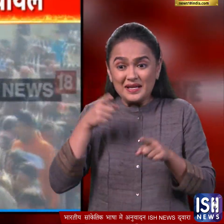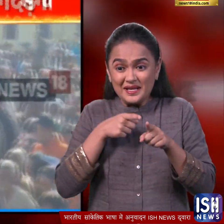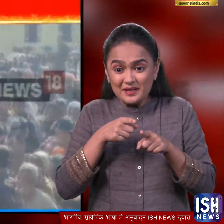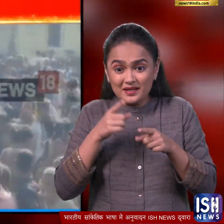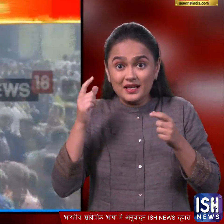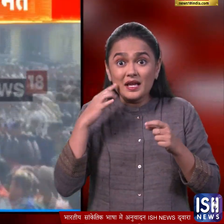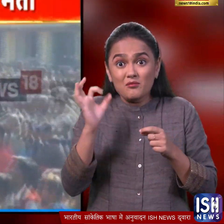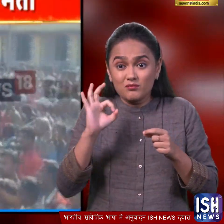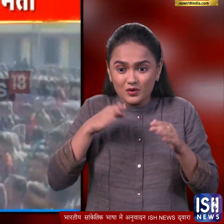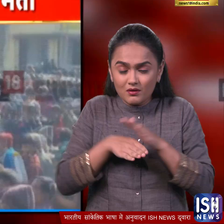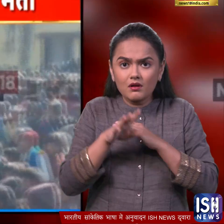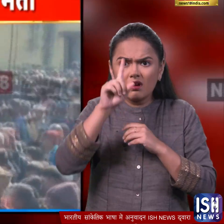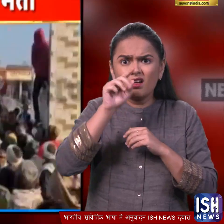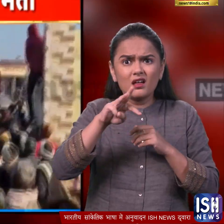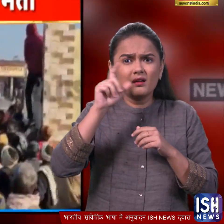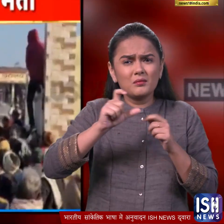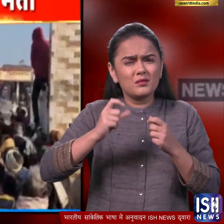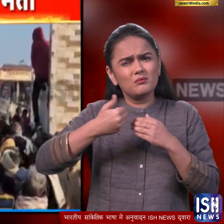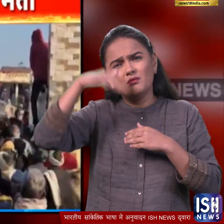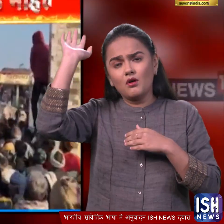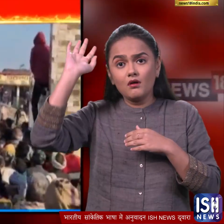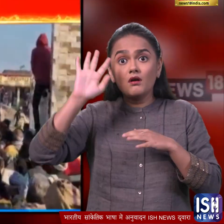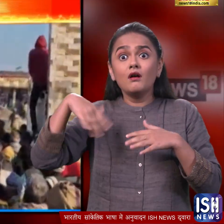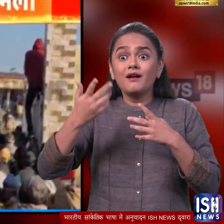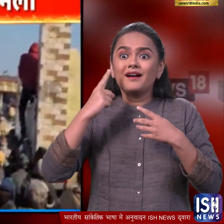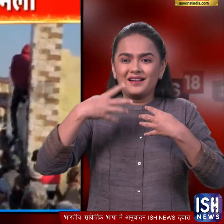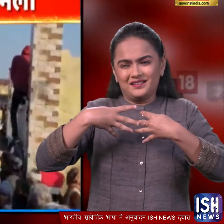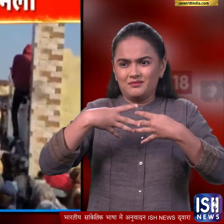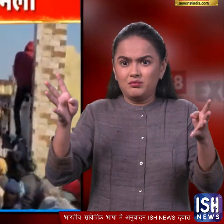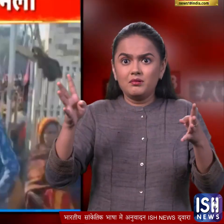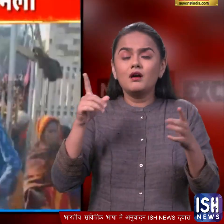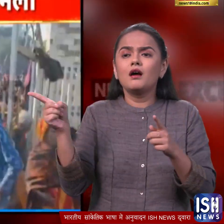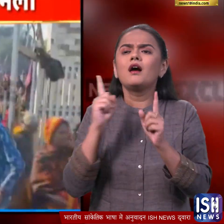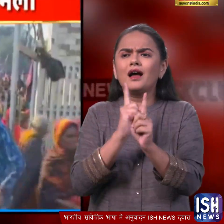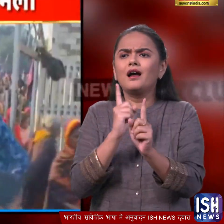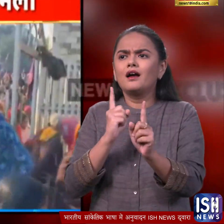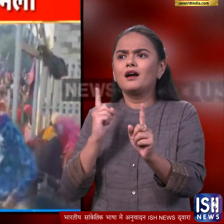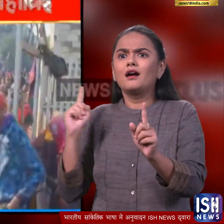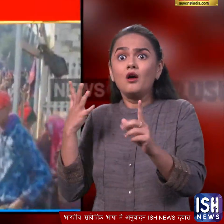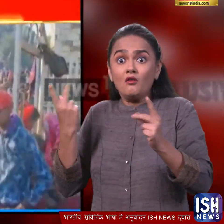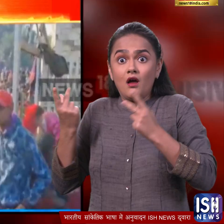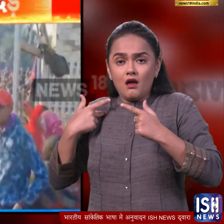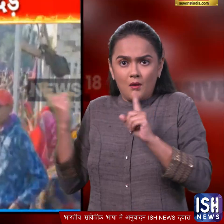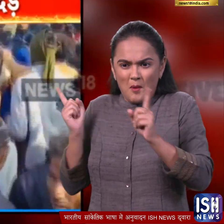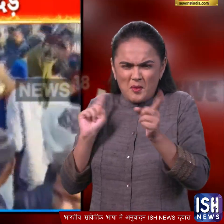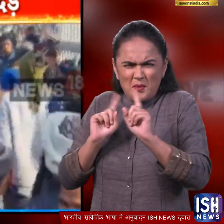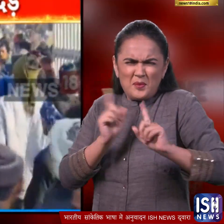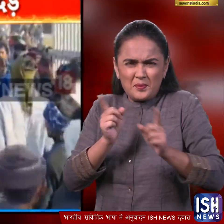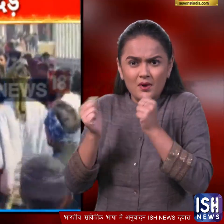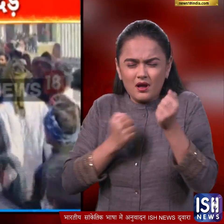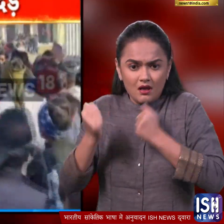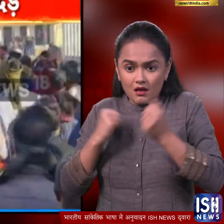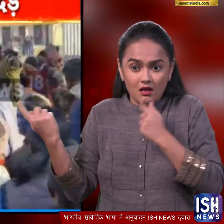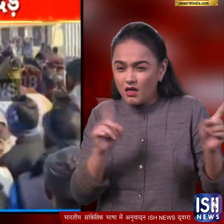मेन गेट पर हजारों लोगों की भीड़ जमा हो गई और जैसे ही दरवाजा खुला हर कोई लाइन में आगे लगने की होड़ में काउंटर की तरफ भागा। ऐसे